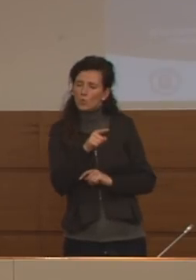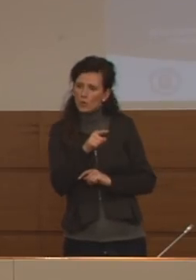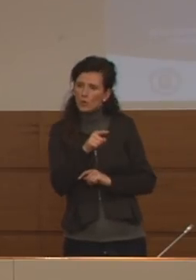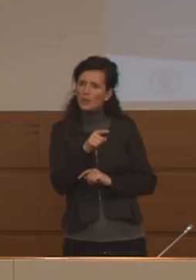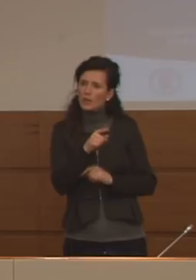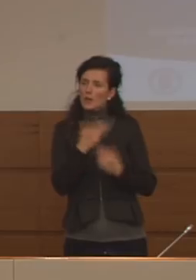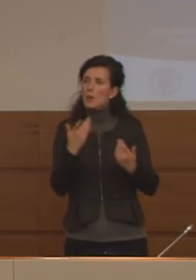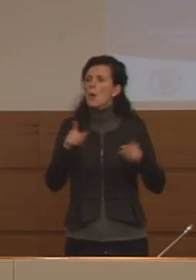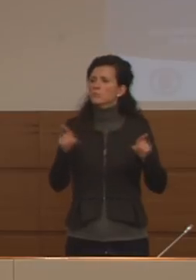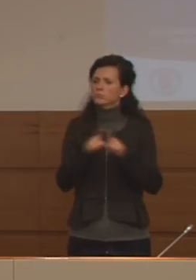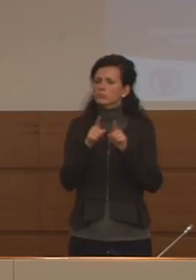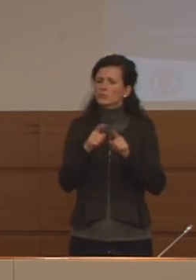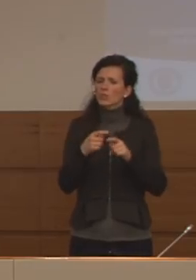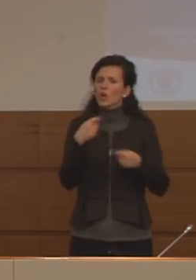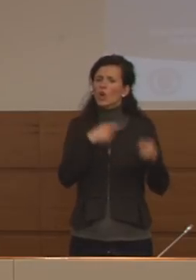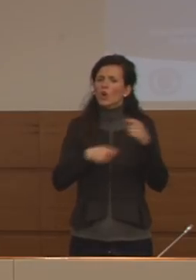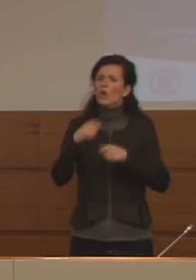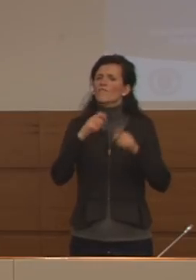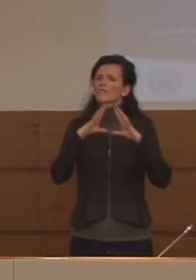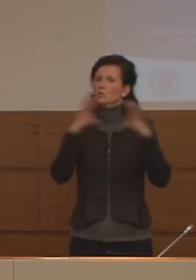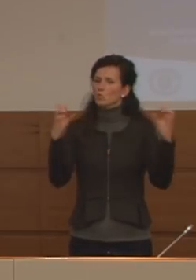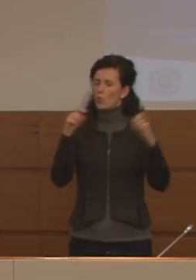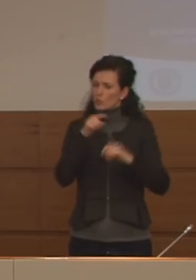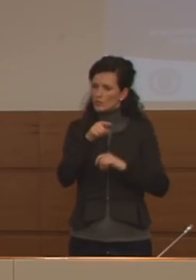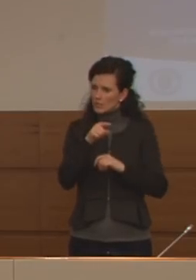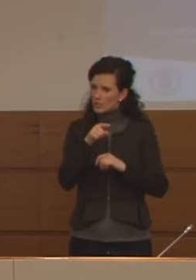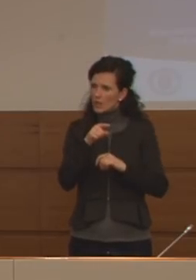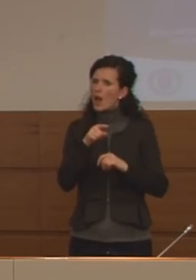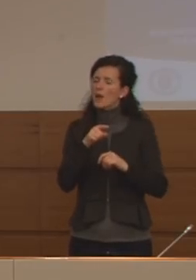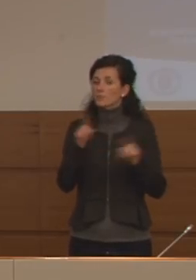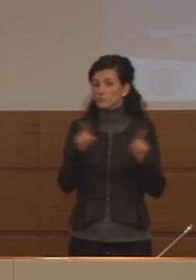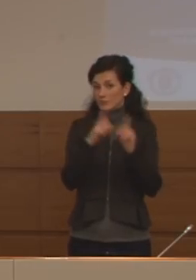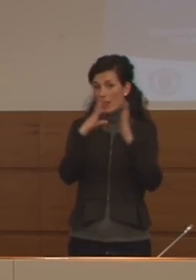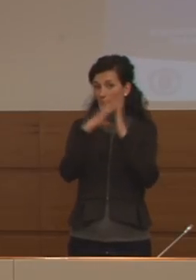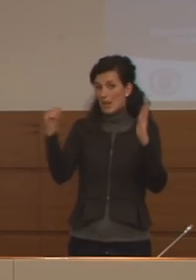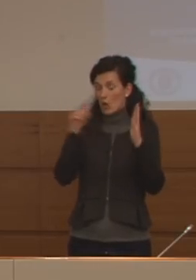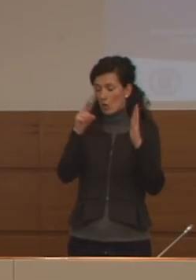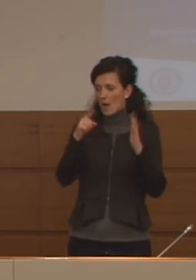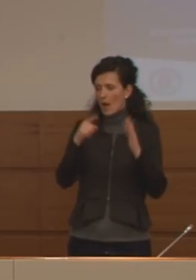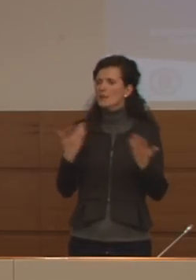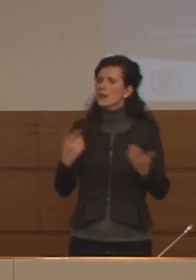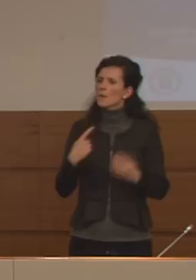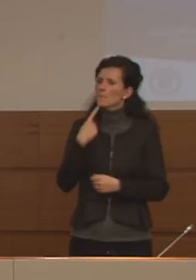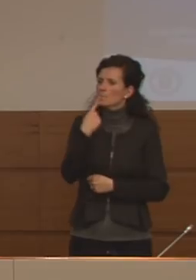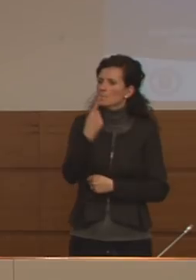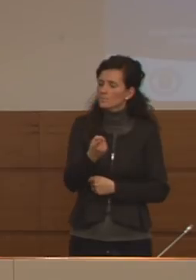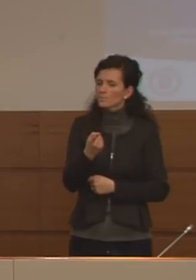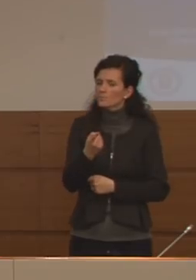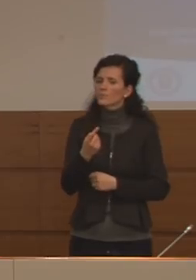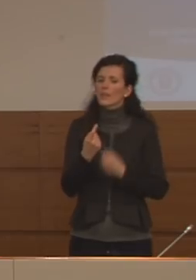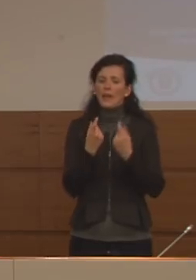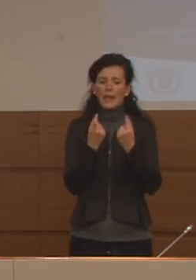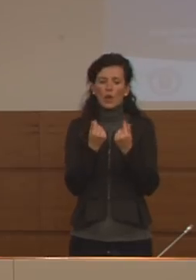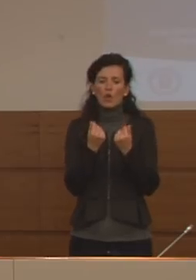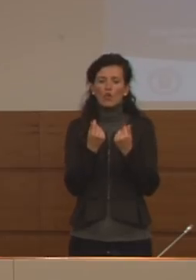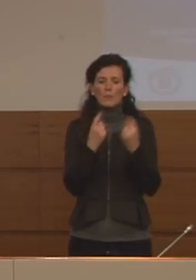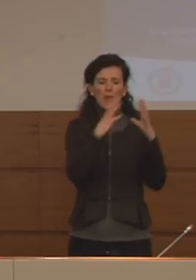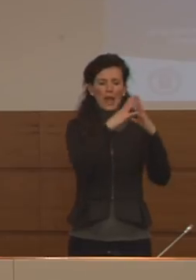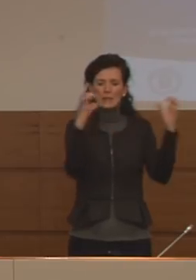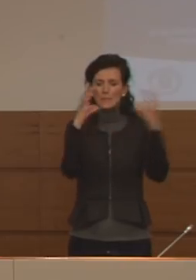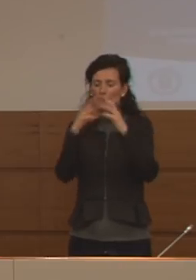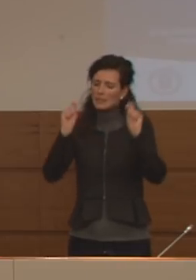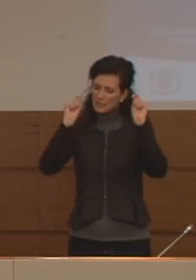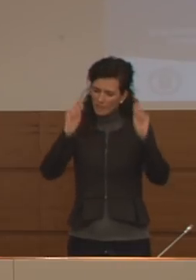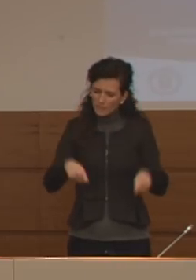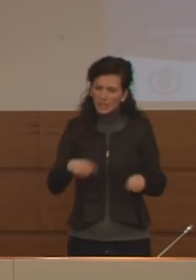tra cui confindustria emilia romagna ha lanciato anche la proposta di far ripartire l'economia in alcune imprese effettuando